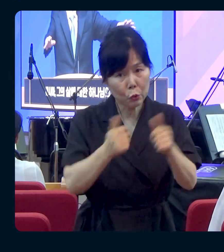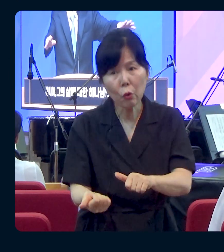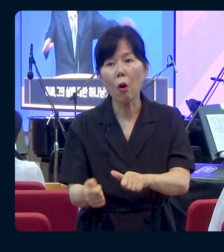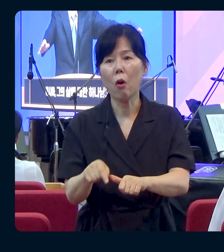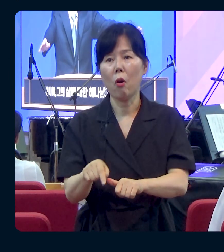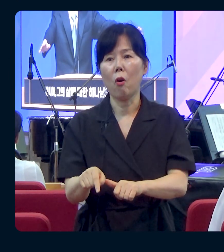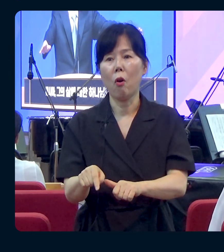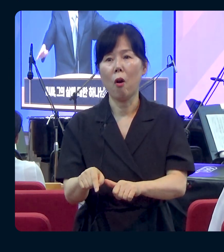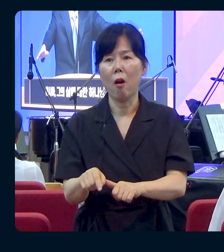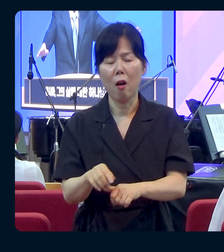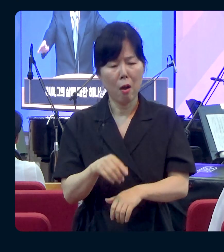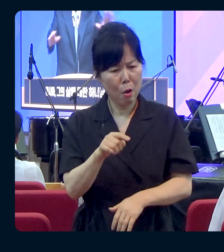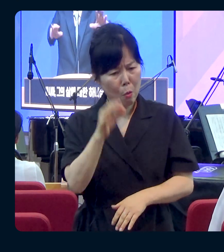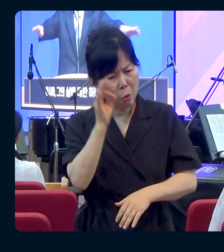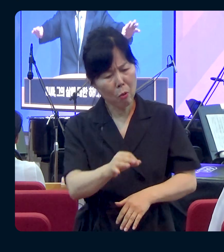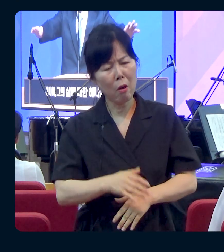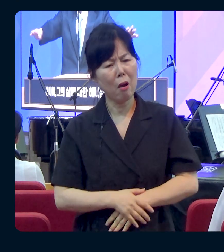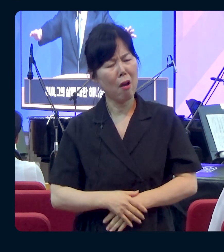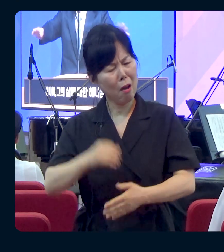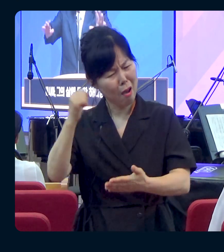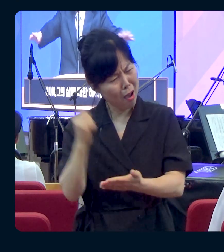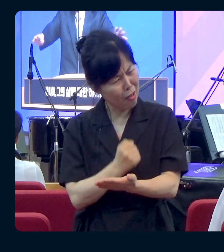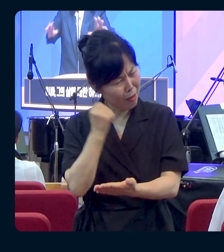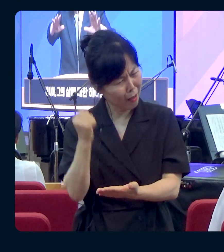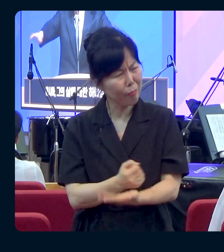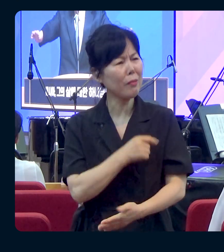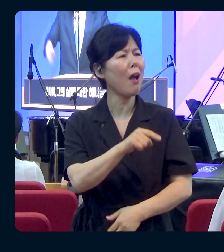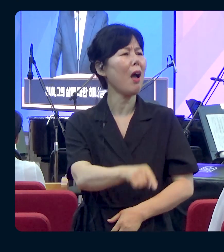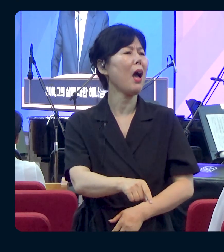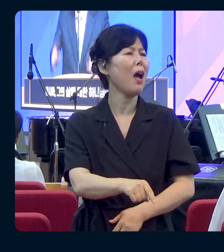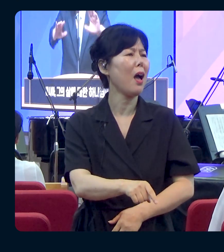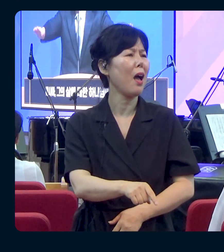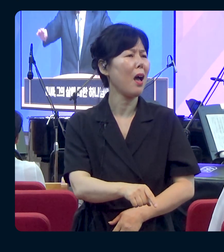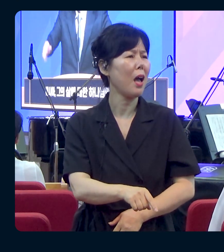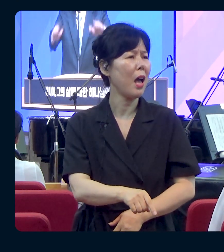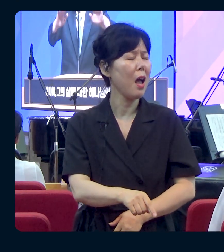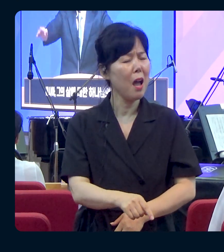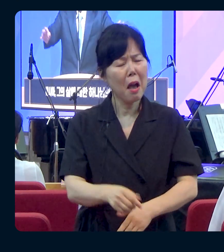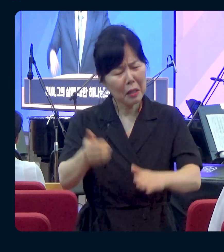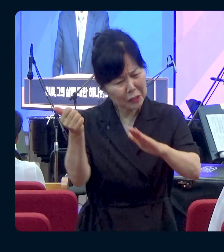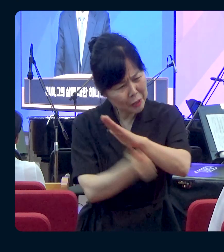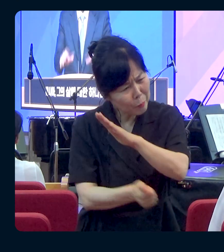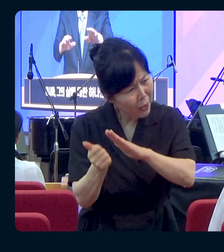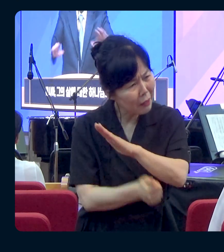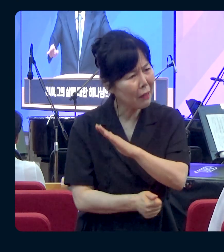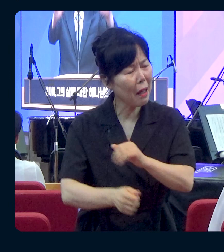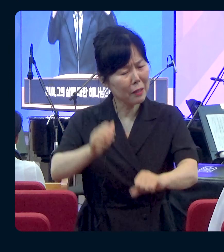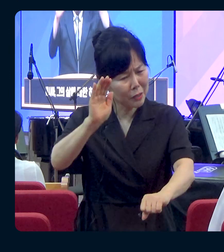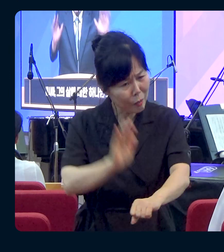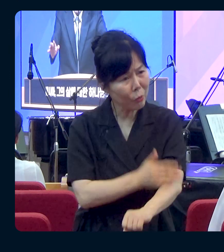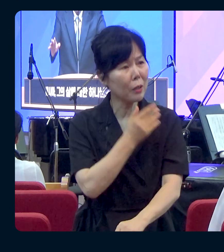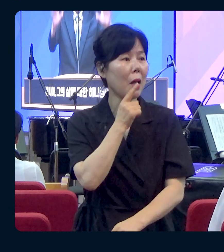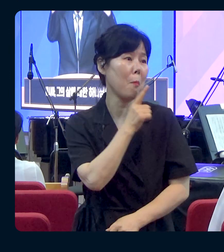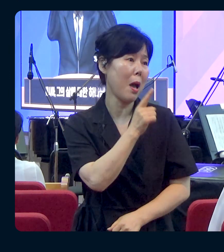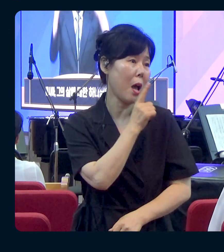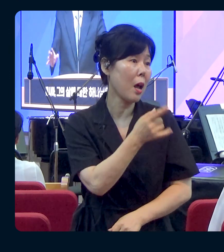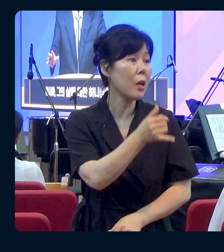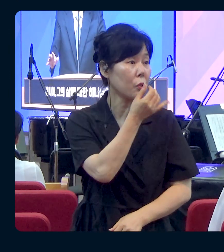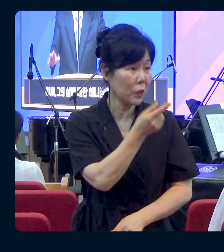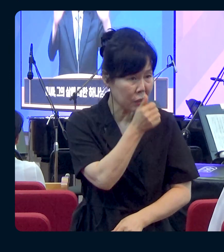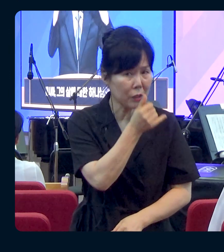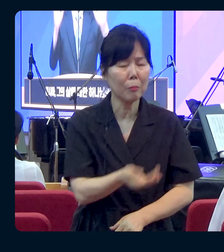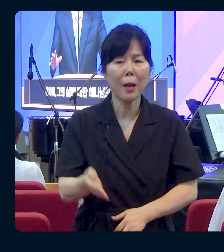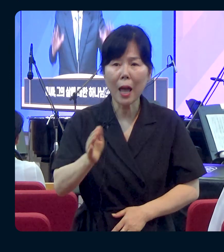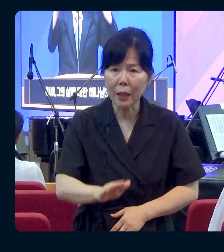그래서 모든 사람들은 다 저렇게 살면 어떡하나, 저건 정말 안 됐다라고 말할지 모르겠지만, 실패했다, 틀렸다라고 말할지 모르지만,